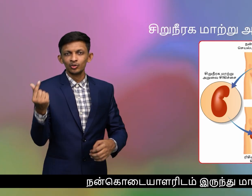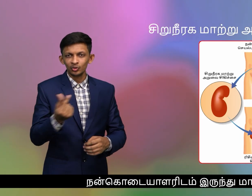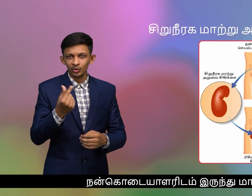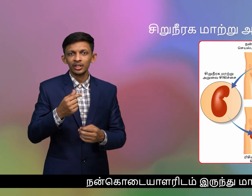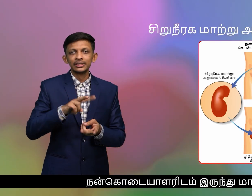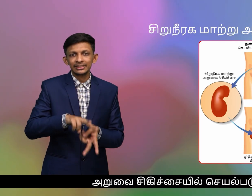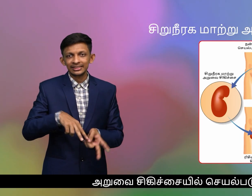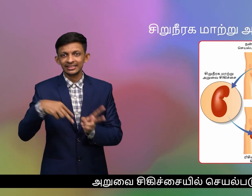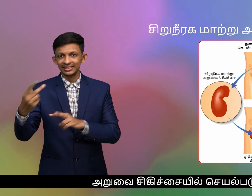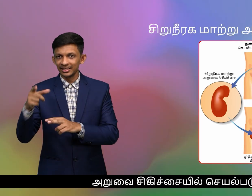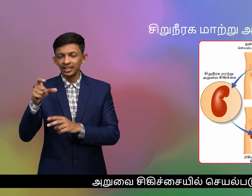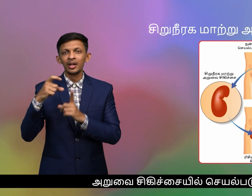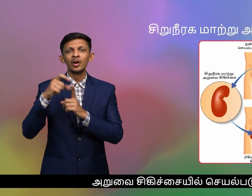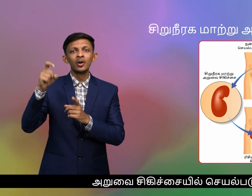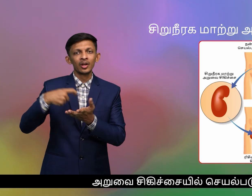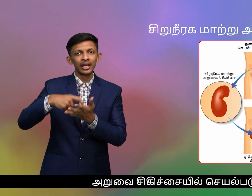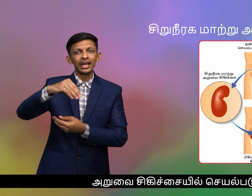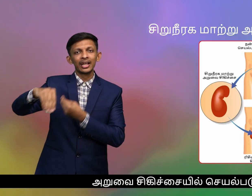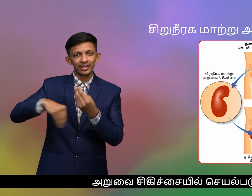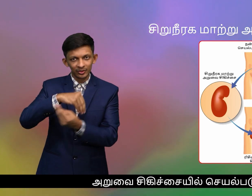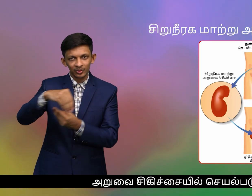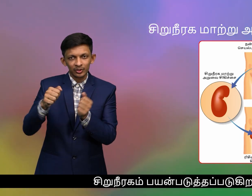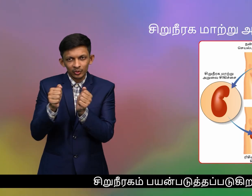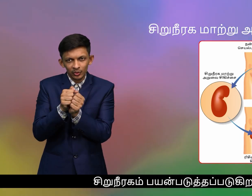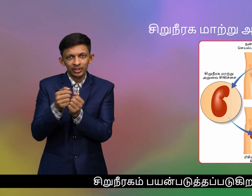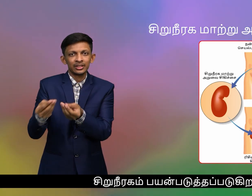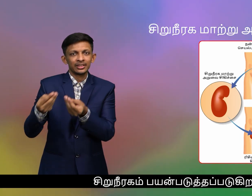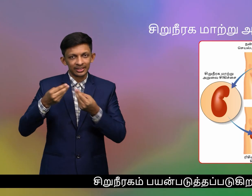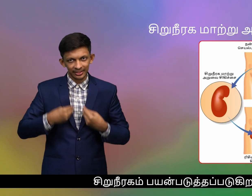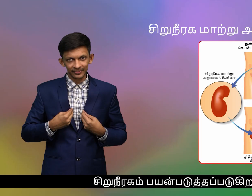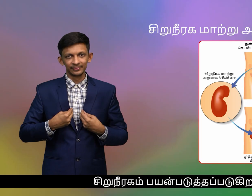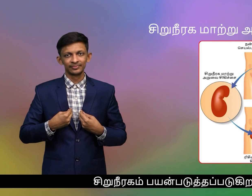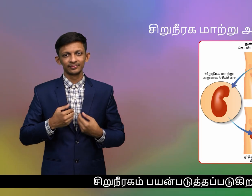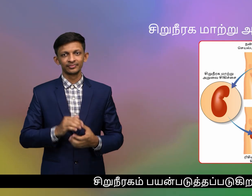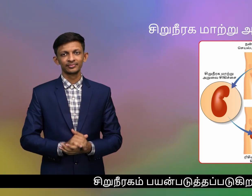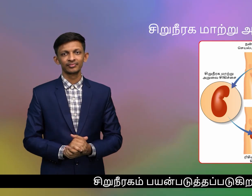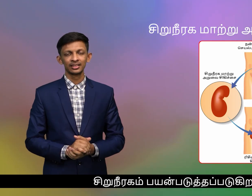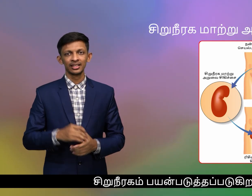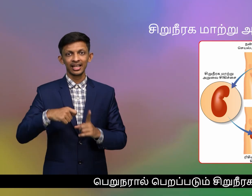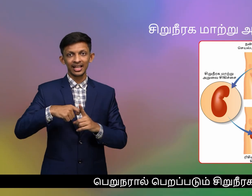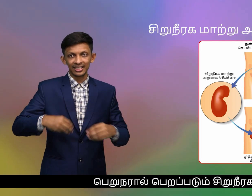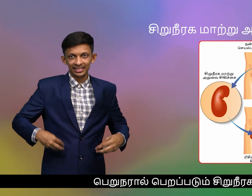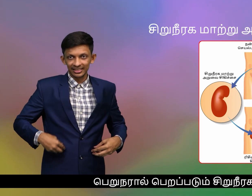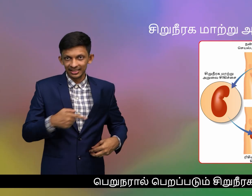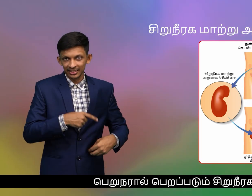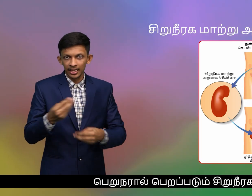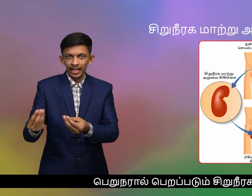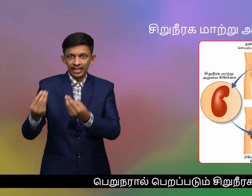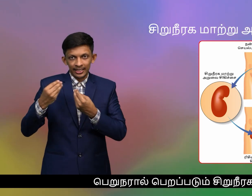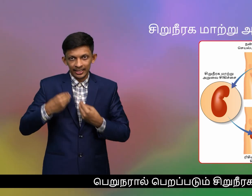நன்கொடையாளரிடமிருந்து மாற்று அறுவை சிகிச்சையில் செயல்படும் சிறுநீரகம் பயன்படுத்தப்படுகிறது. பெறுநரால் பெறப்படும்